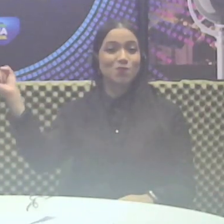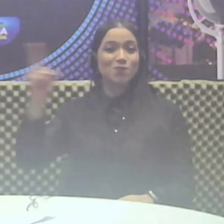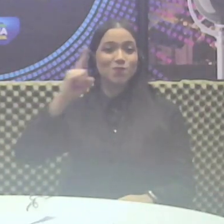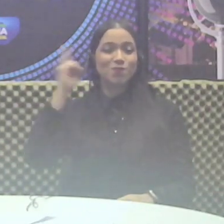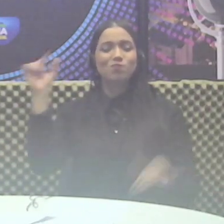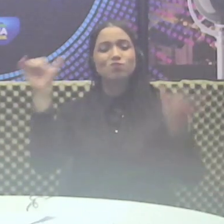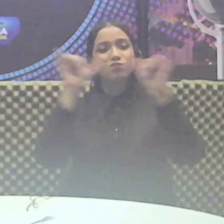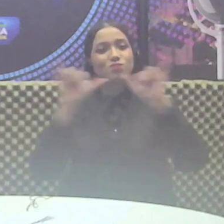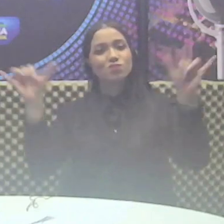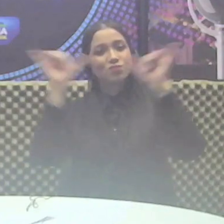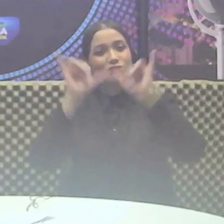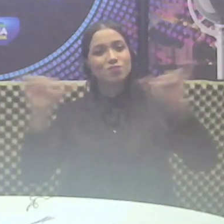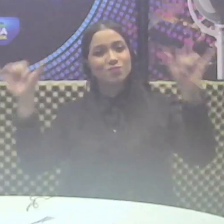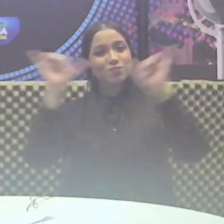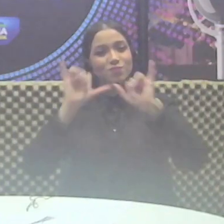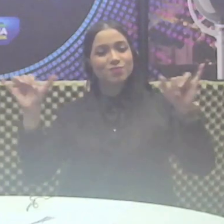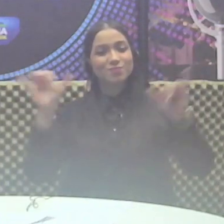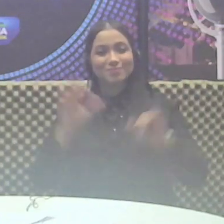Giro de